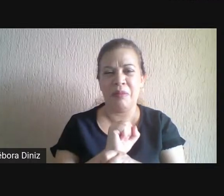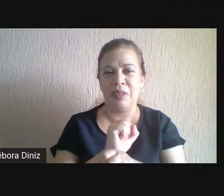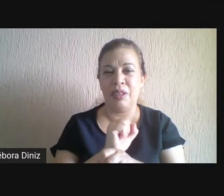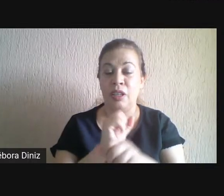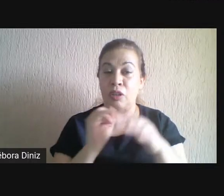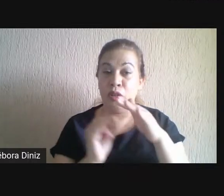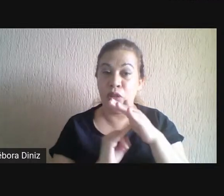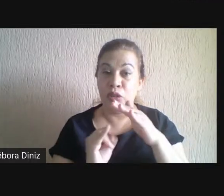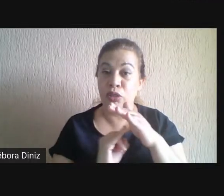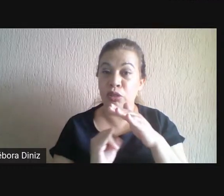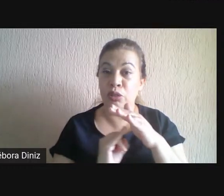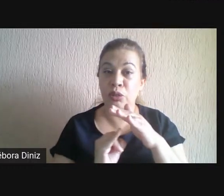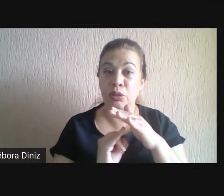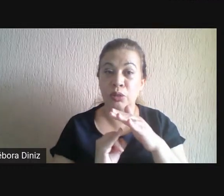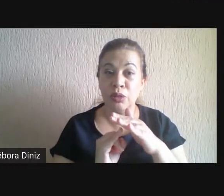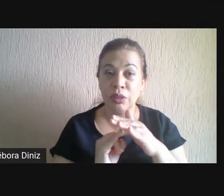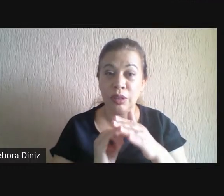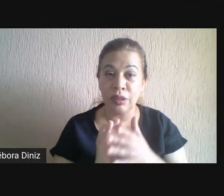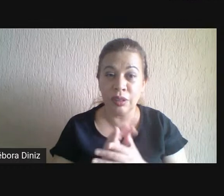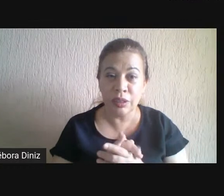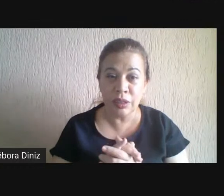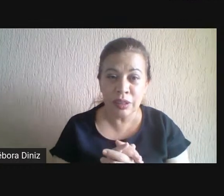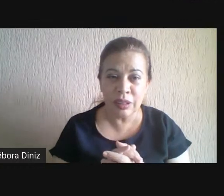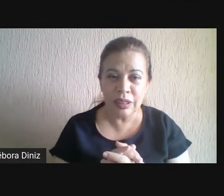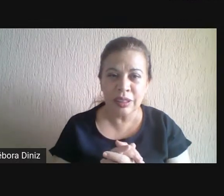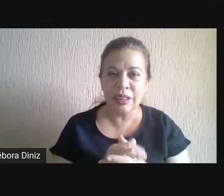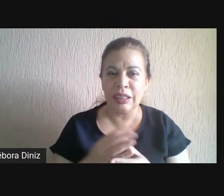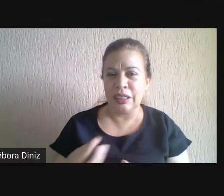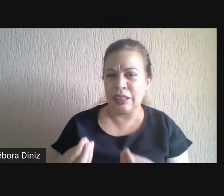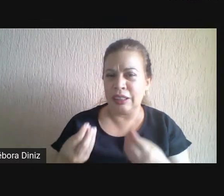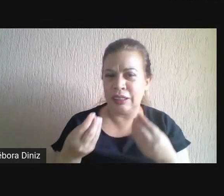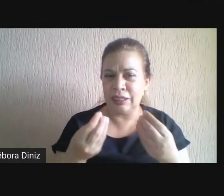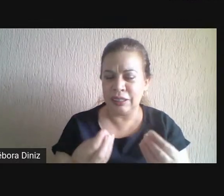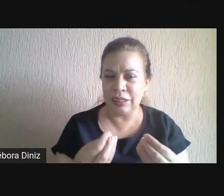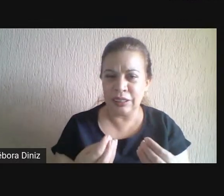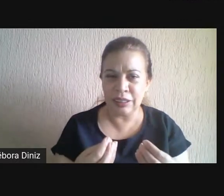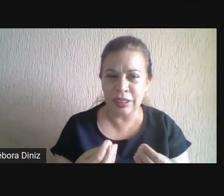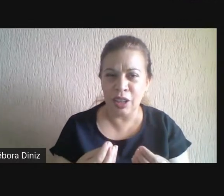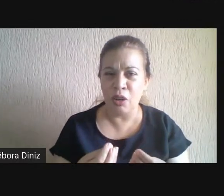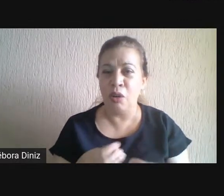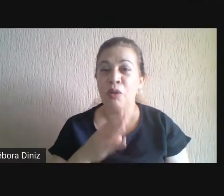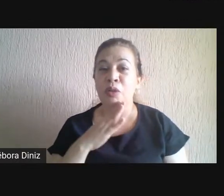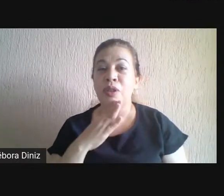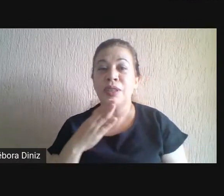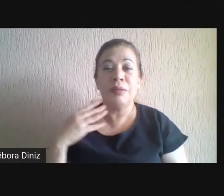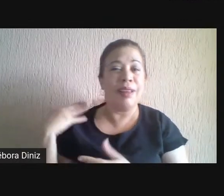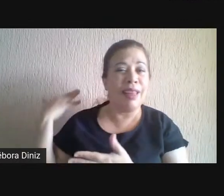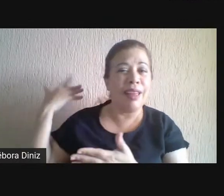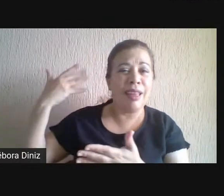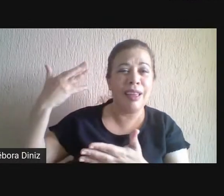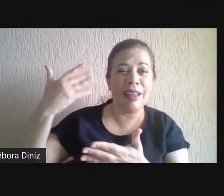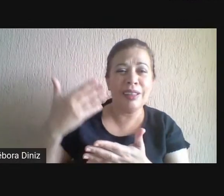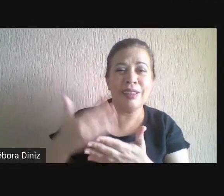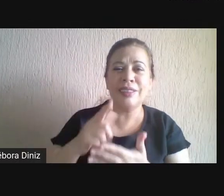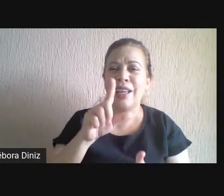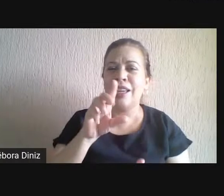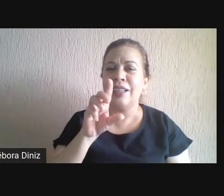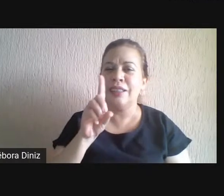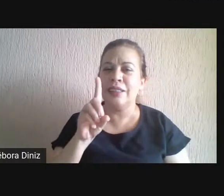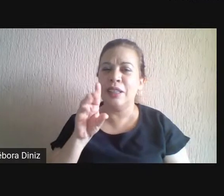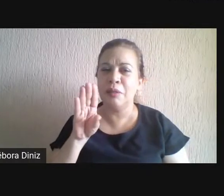institutos serem certificadores de conhecimentos adquiridos ao longo da vida. Algo que está na LDB há mais de 40 anos, mas